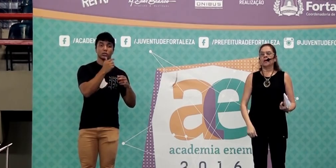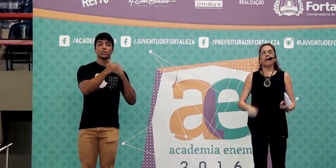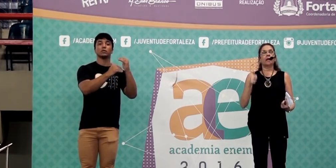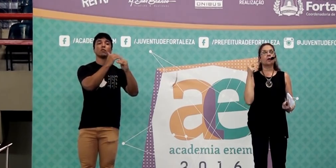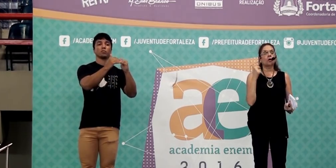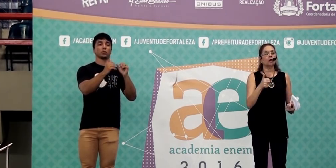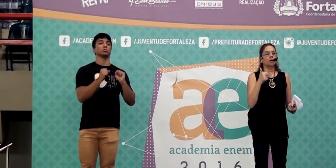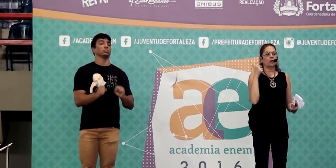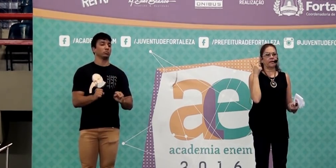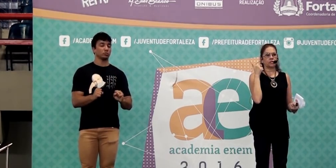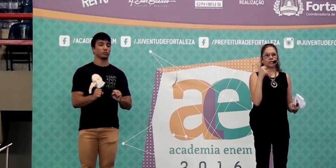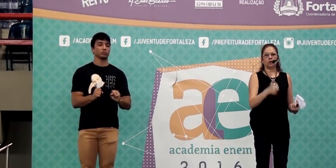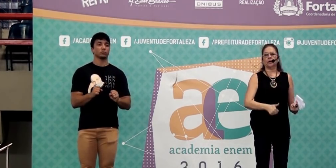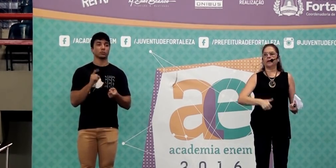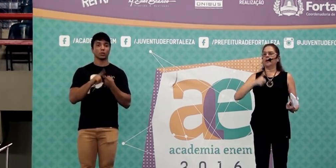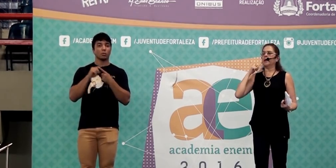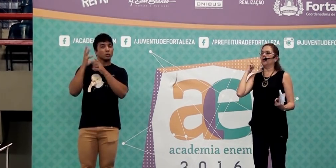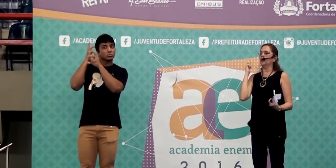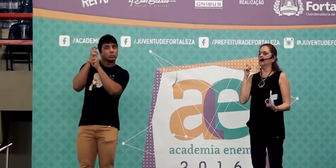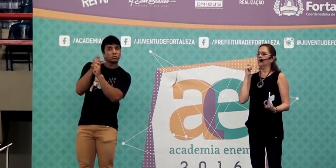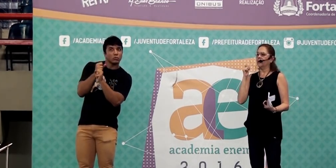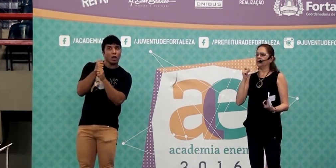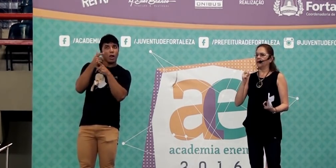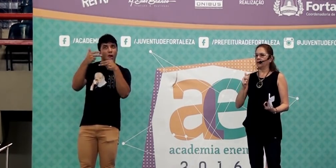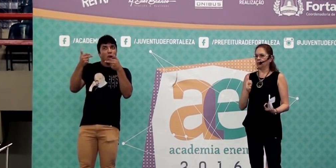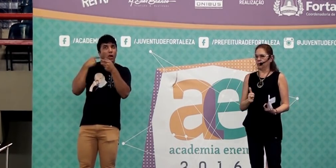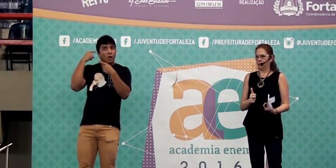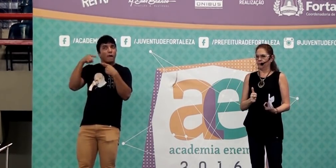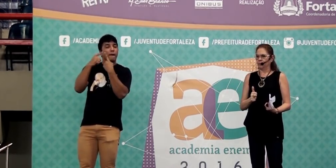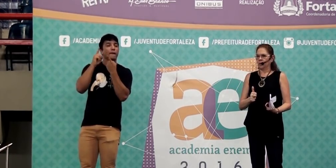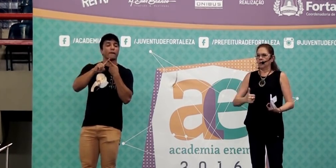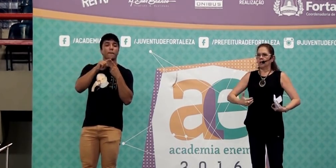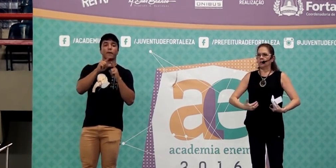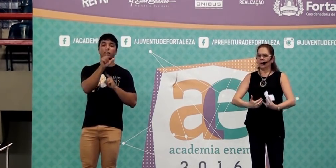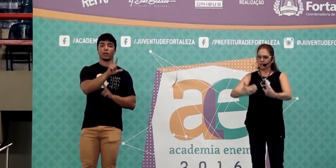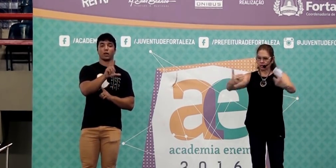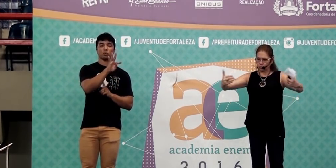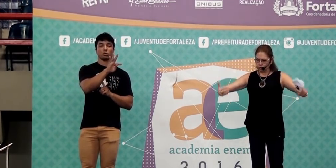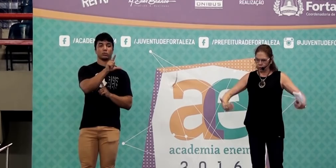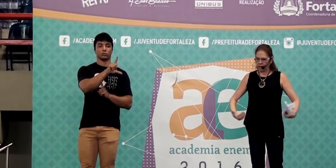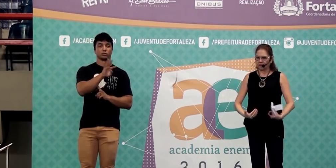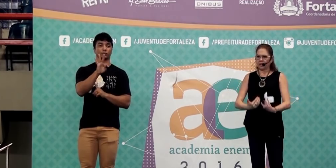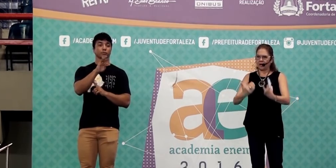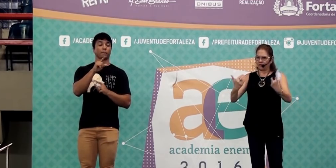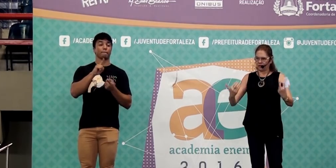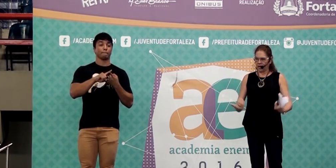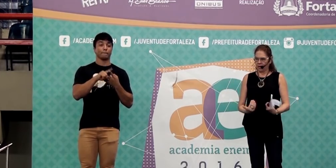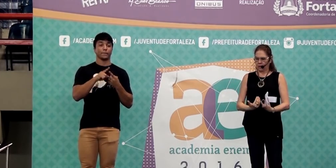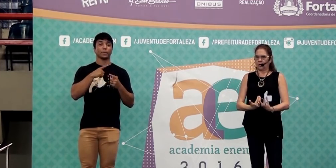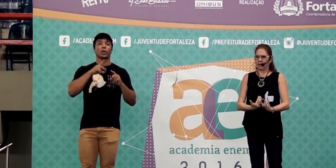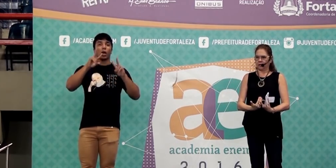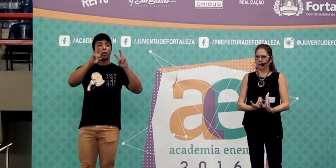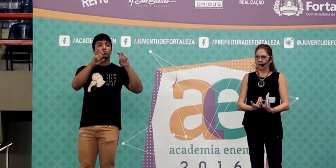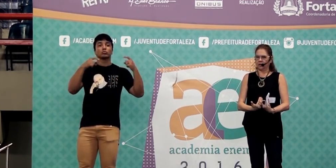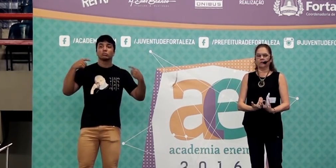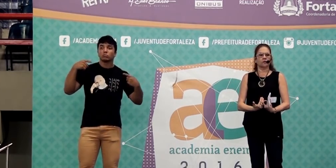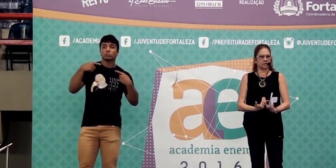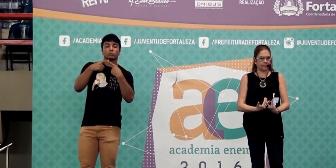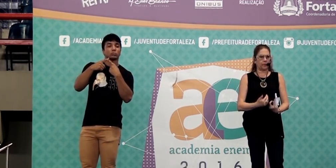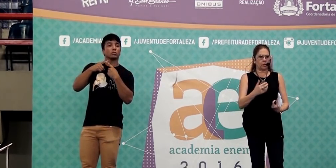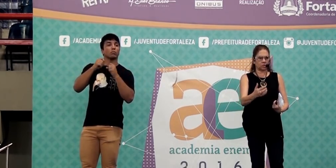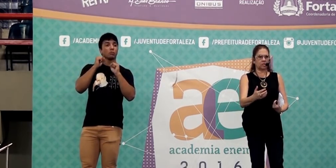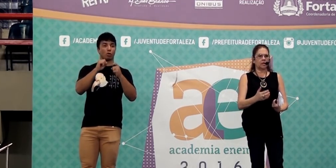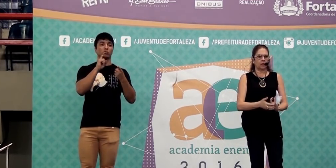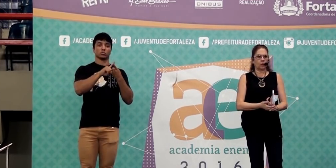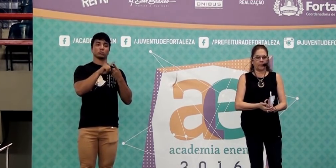Pode. Recorram à história, recorram à literatura. E um assunto que tem a ver com aquilo ali,